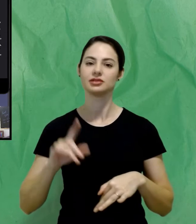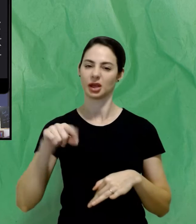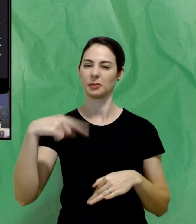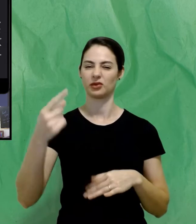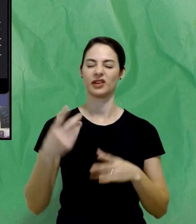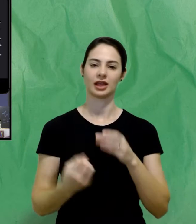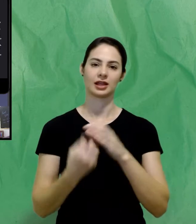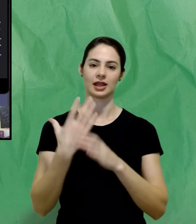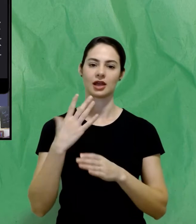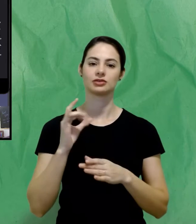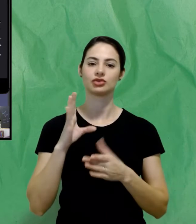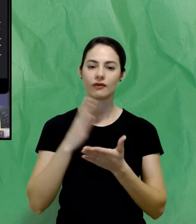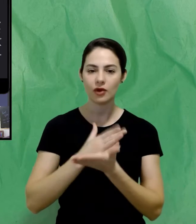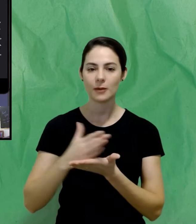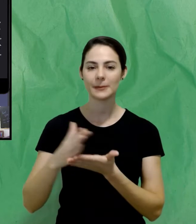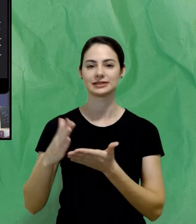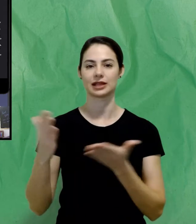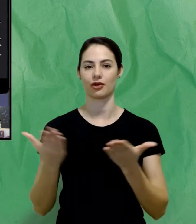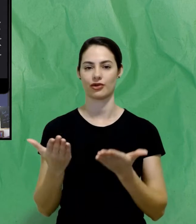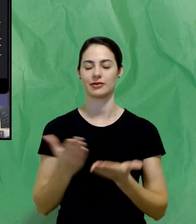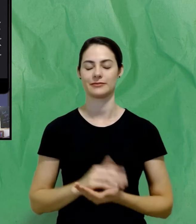depois. Eu vou só inicializar ela aqui.